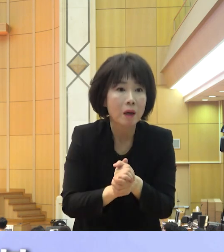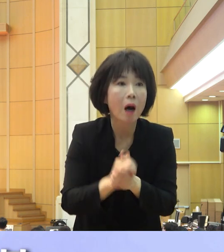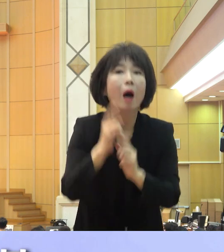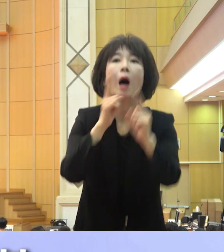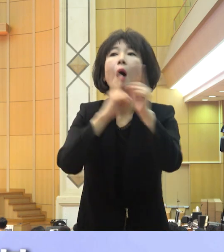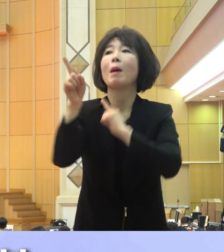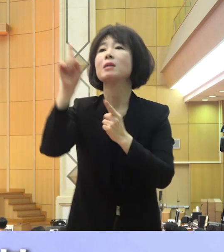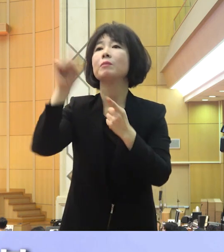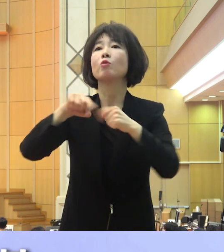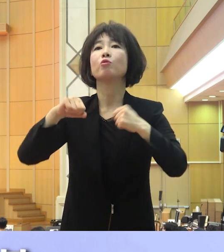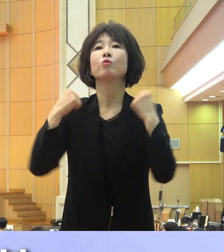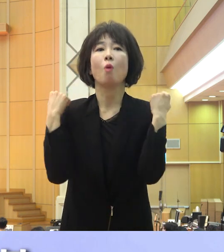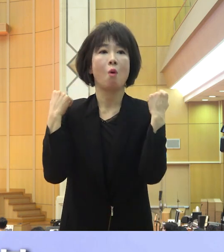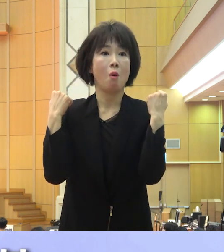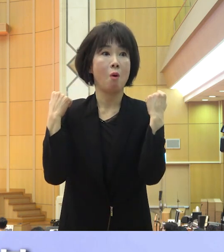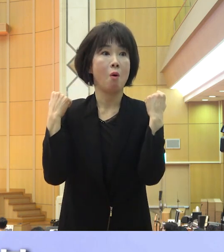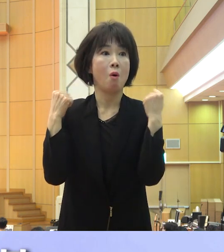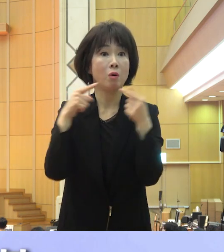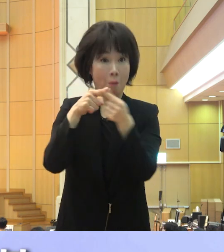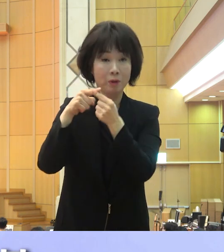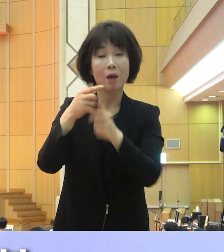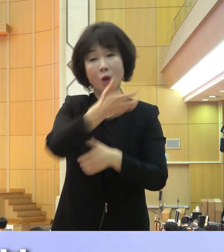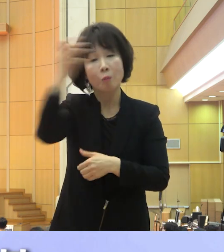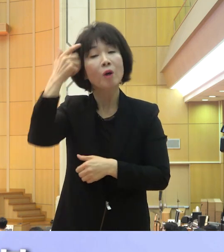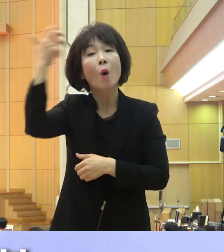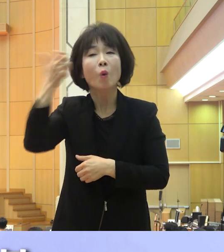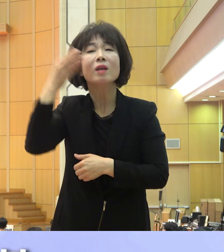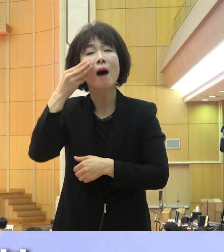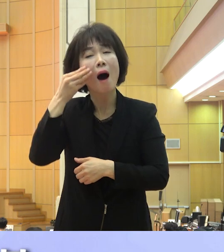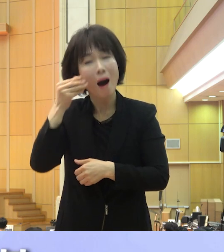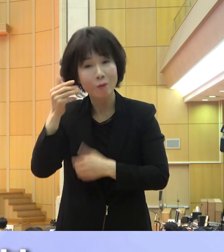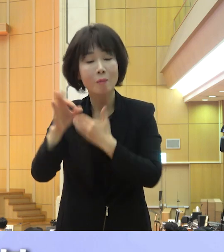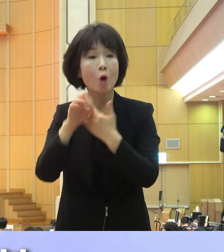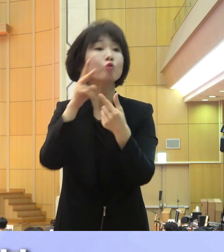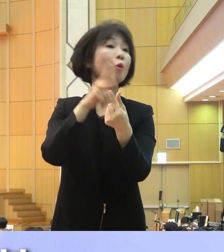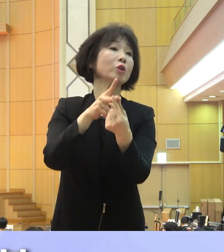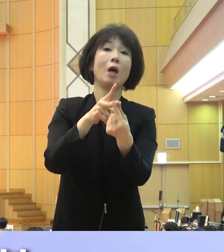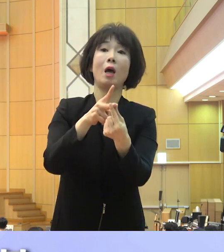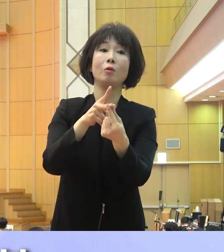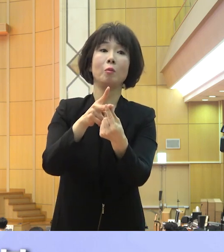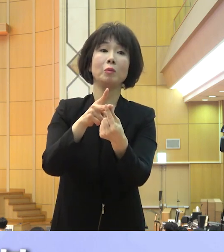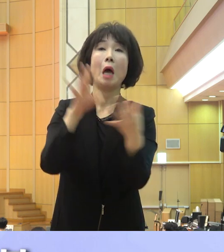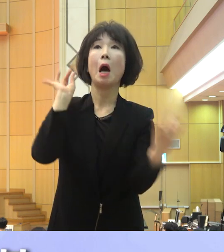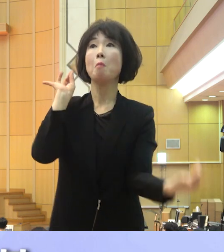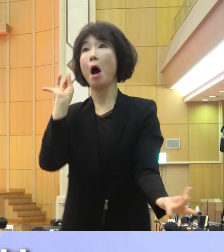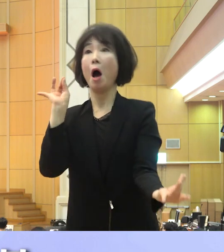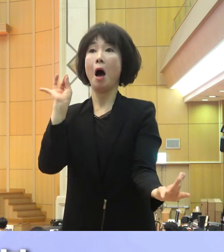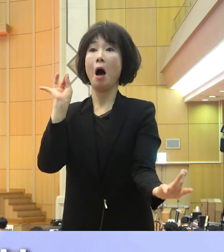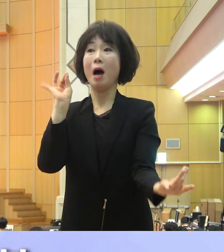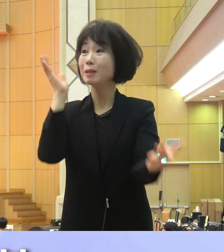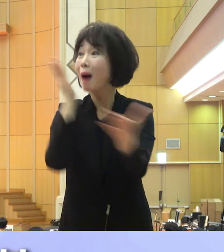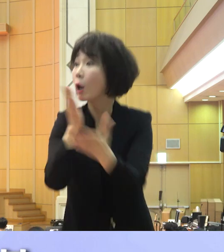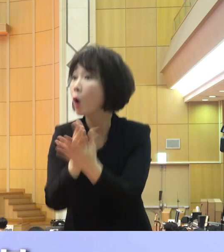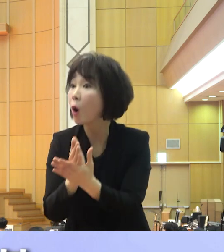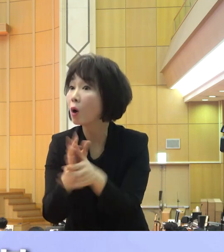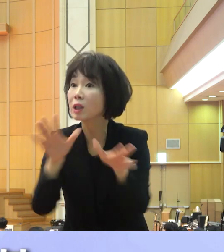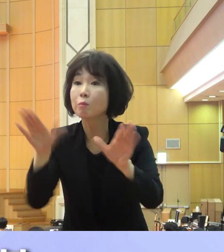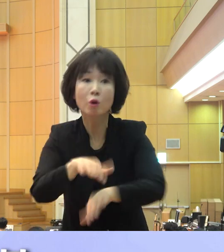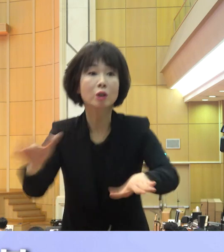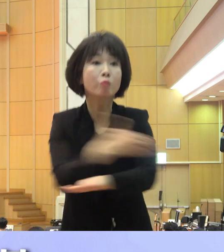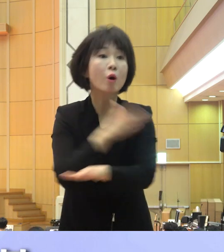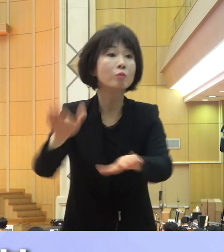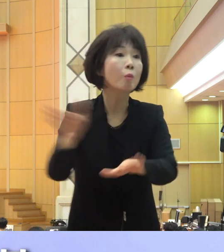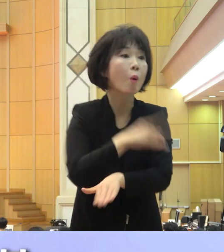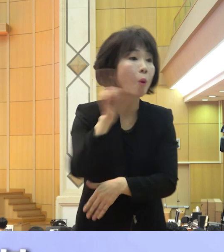이제 내 영이 거듭나고 내 영혼이 잘됐다고 하면, 영혼이 잘됐다고 가만히 앉아있는 것이 아니라